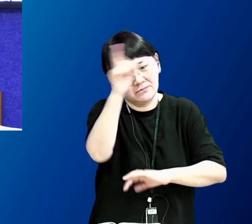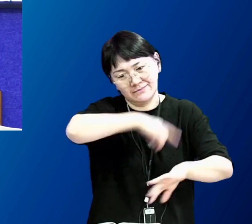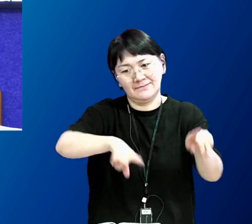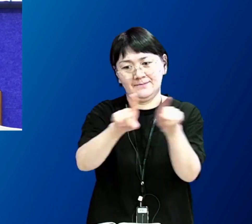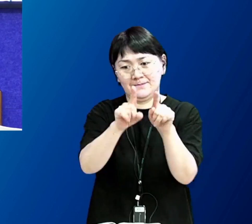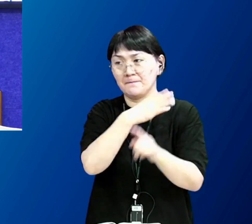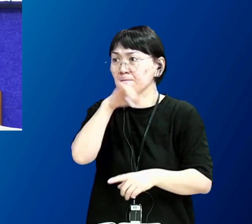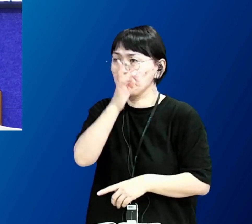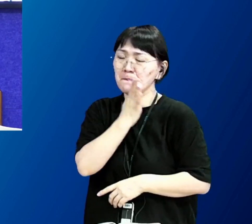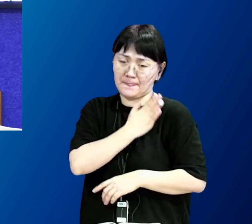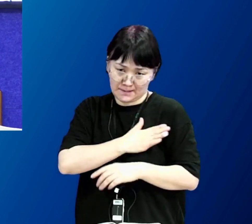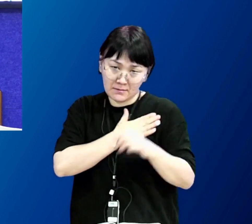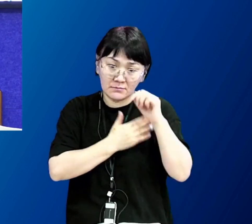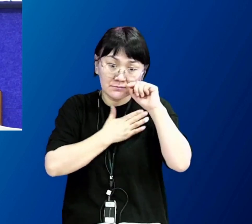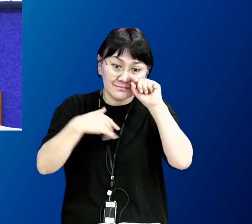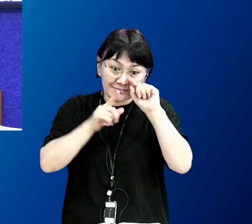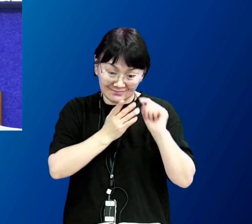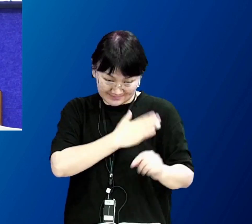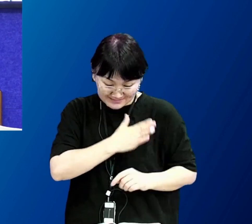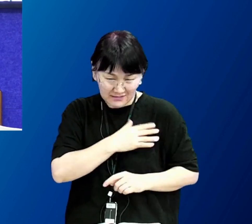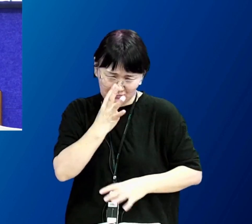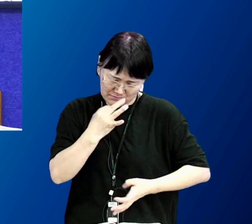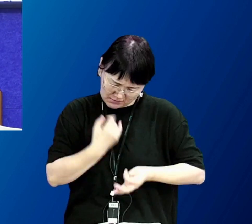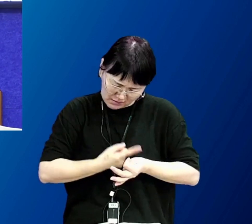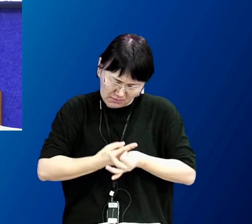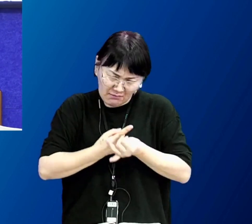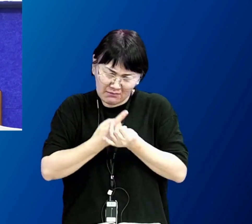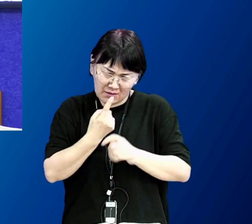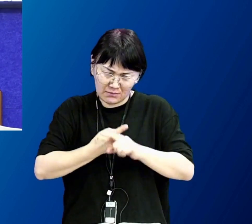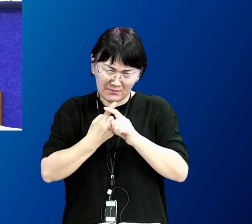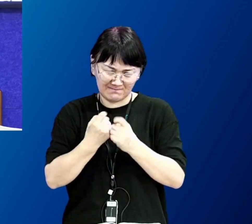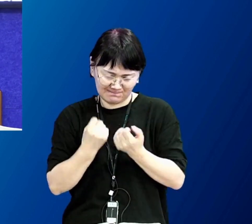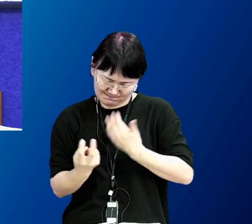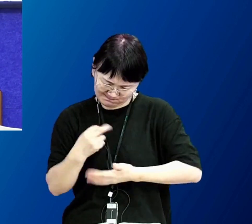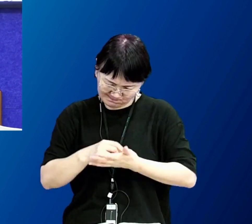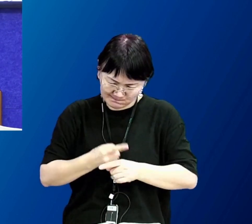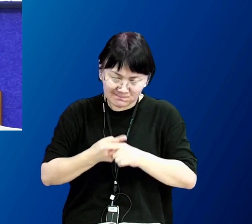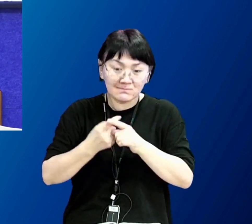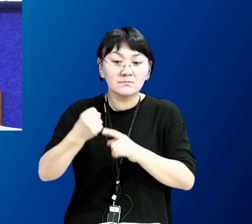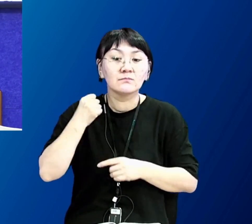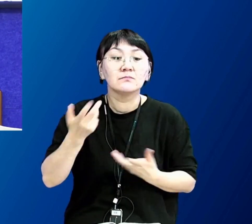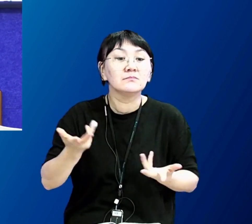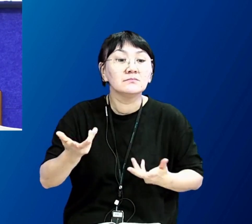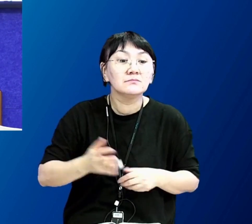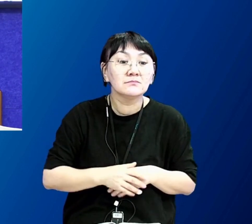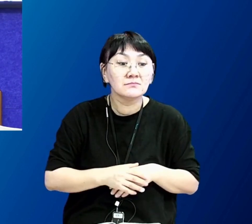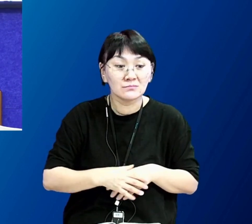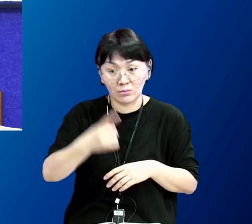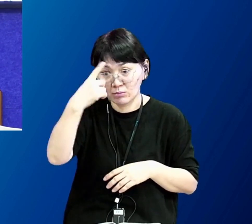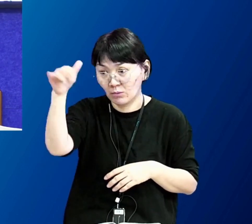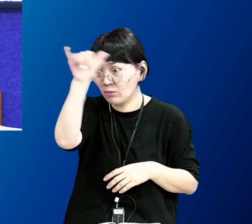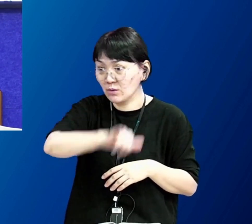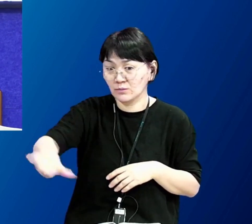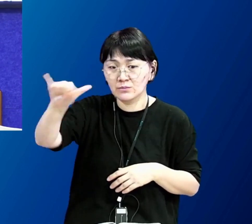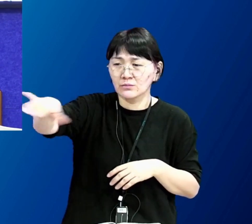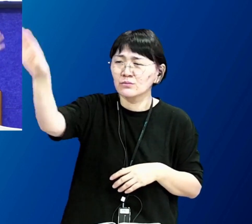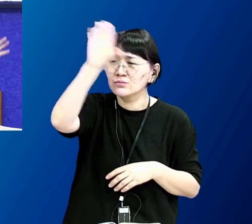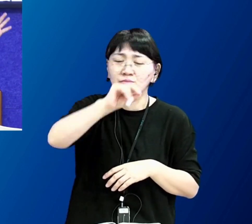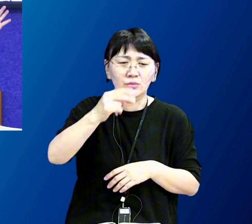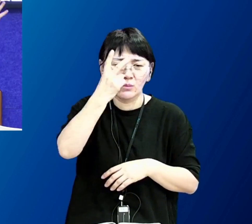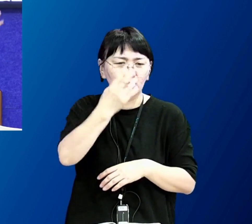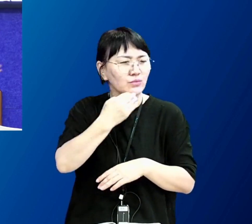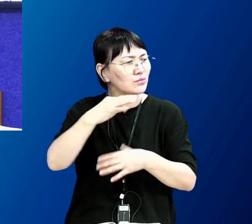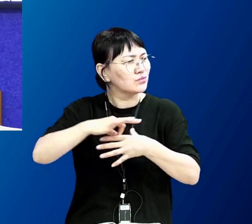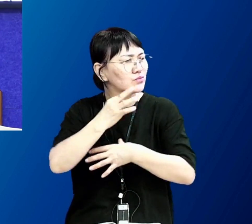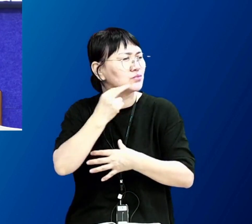хайрлвал эзнийг хайрсан энэ хайраа үшээлүү босхон байгуулж чадвал яах вэ? Бид хүн энэ Монгол газарт байгаа. Энэ олон